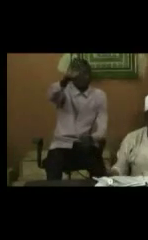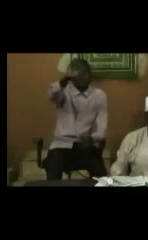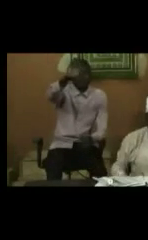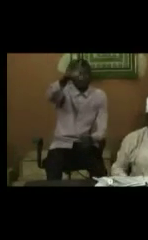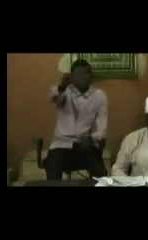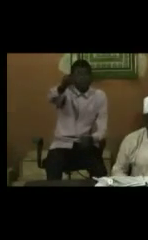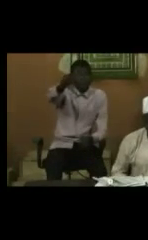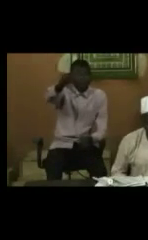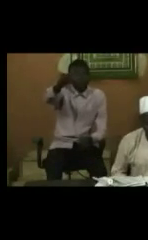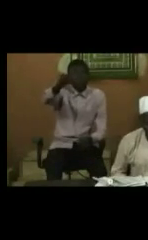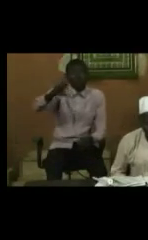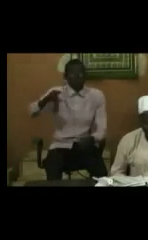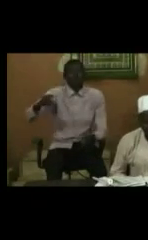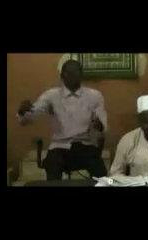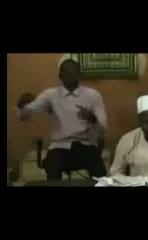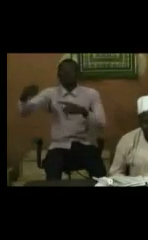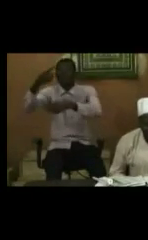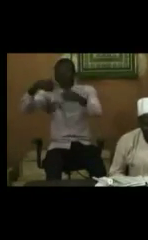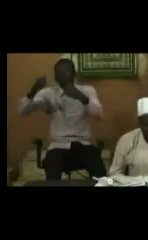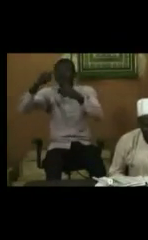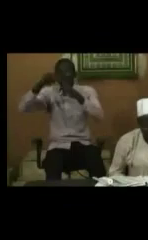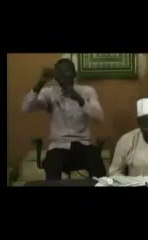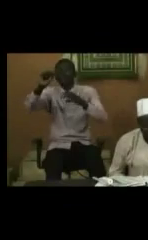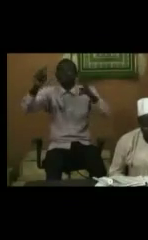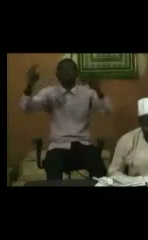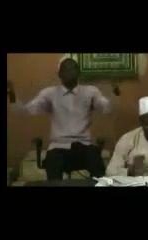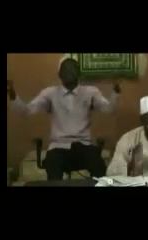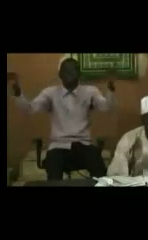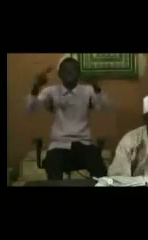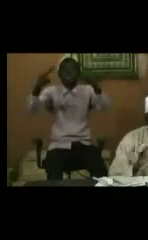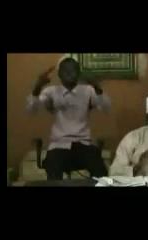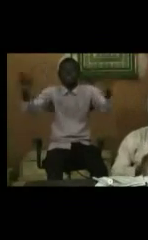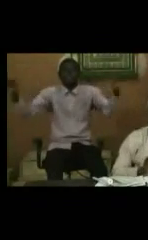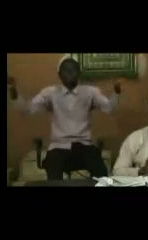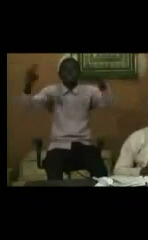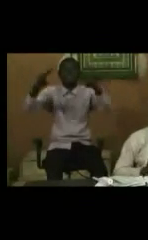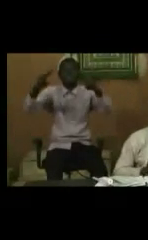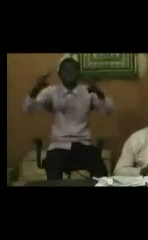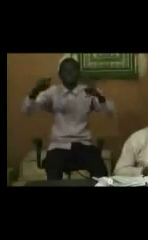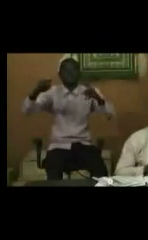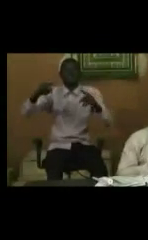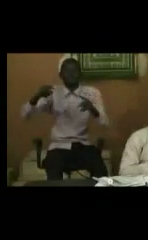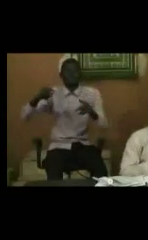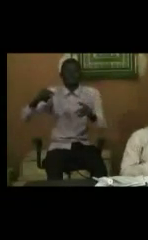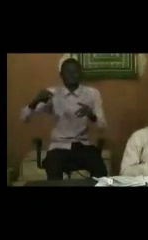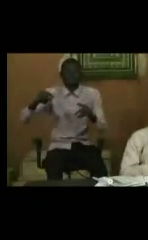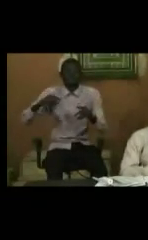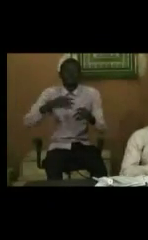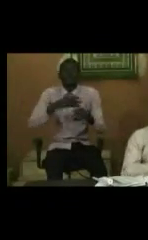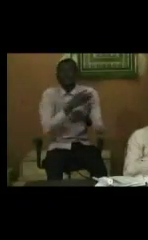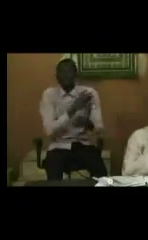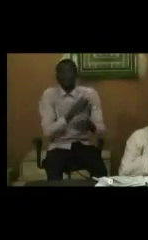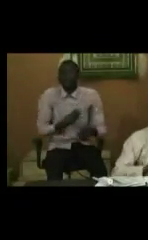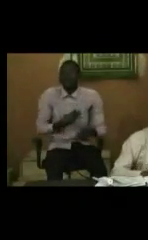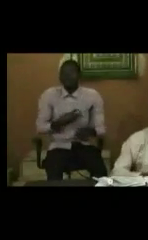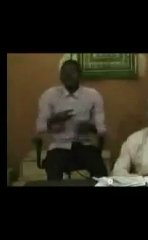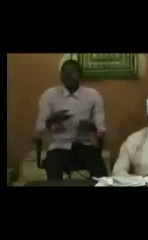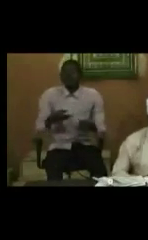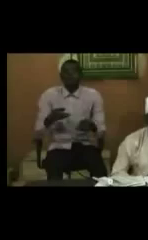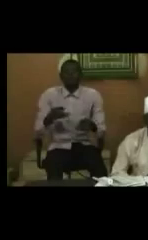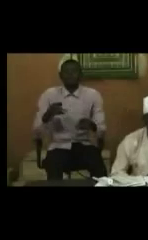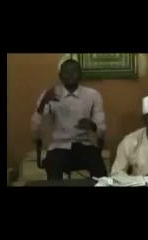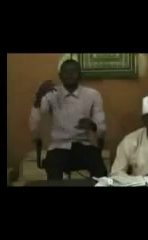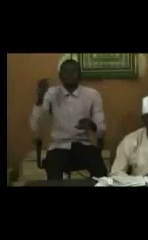lowo ah obere fatabahana minha apa asise